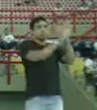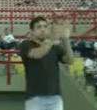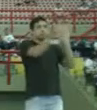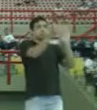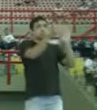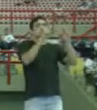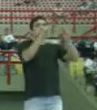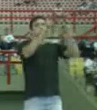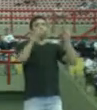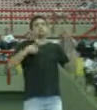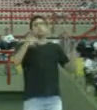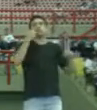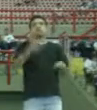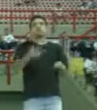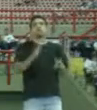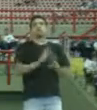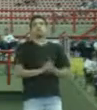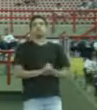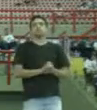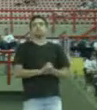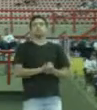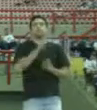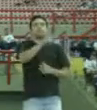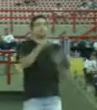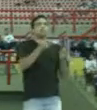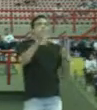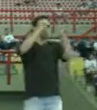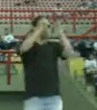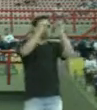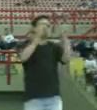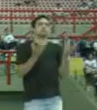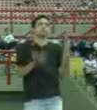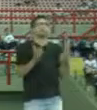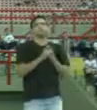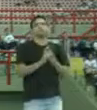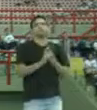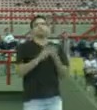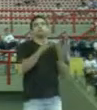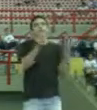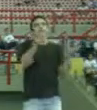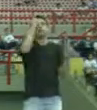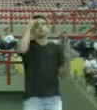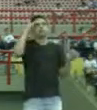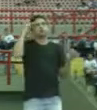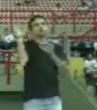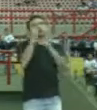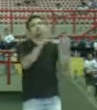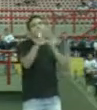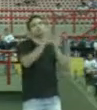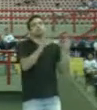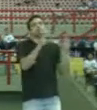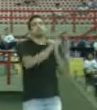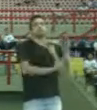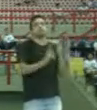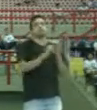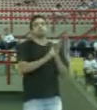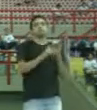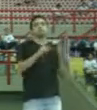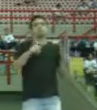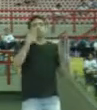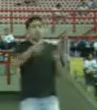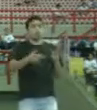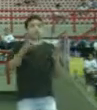não se limitou a dizer que este é um assunto muito discutido, que as pessoas estão vindo muito para o Brasil. Ela